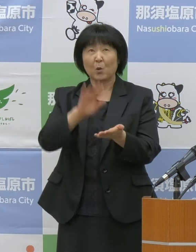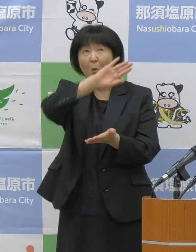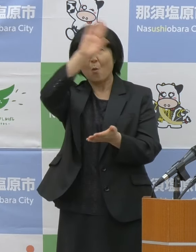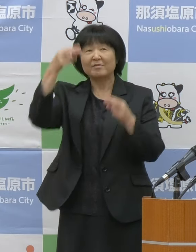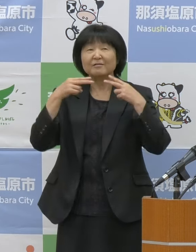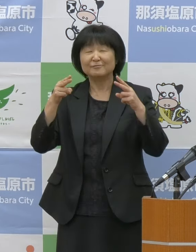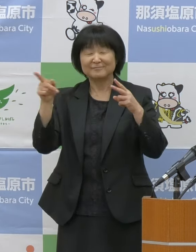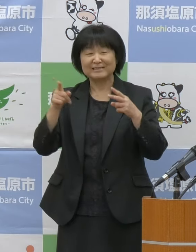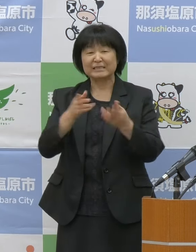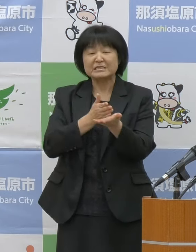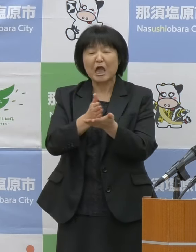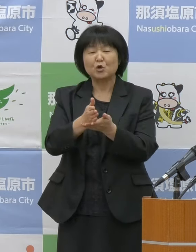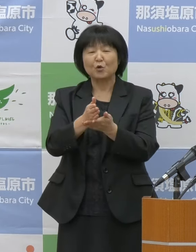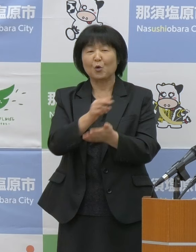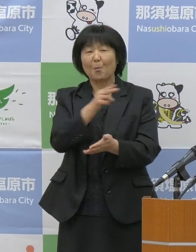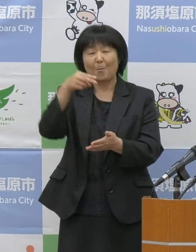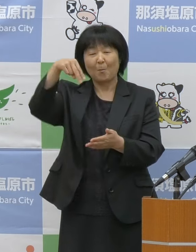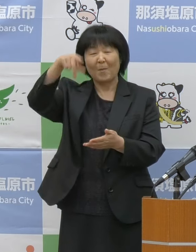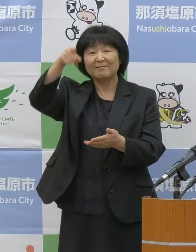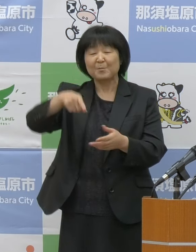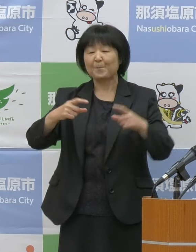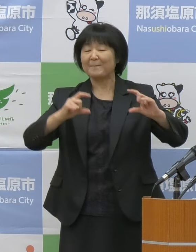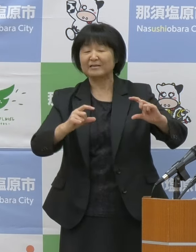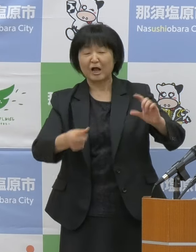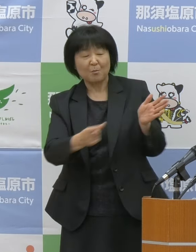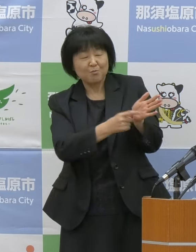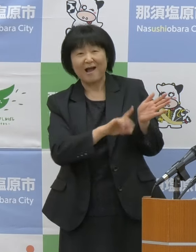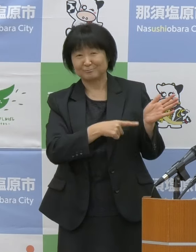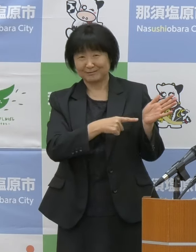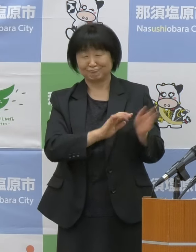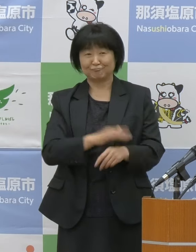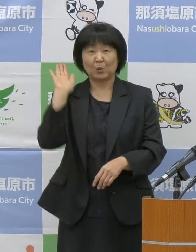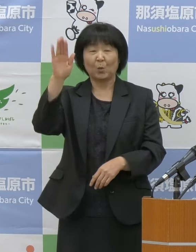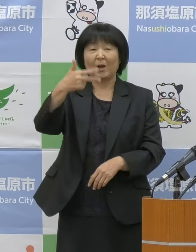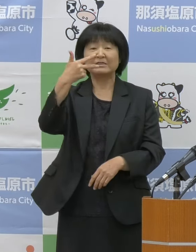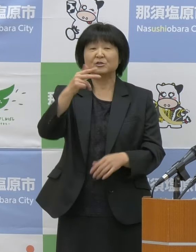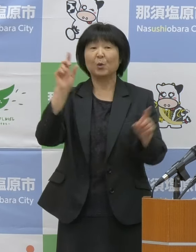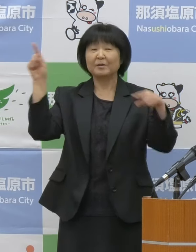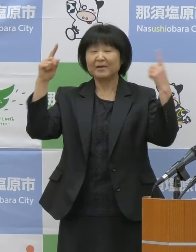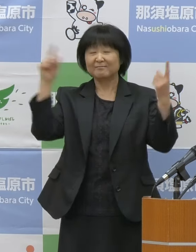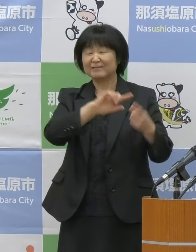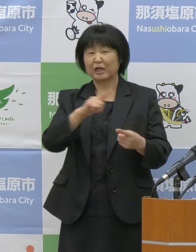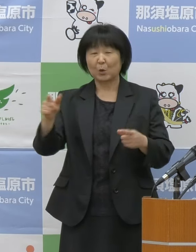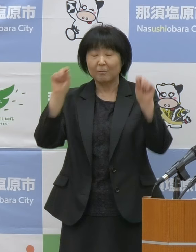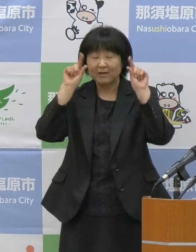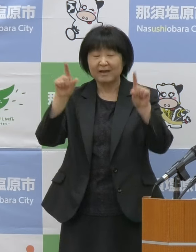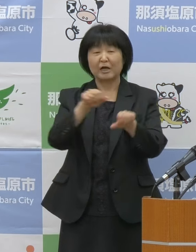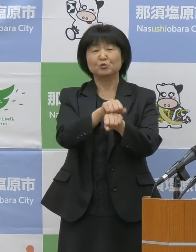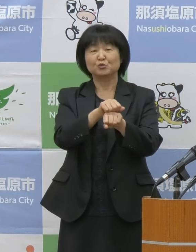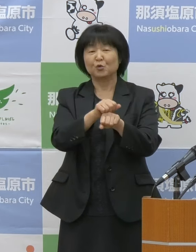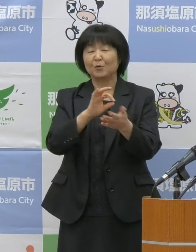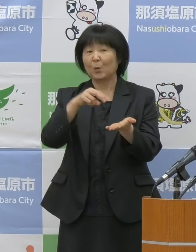専用バナーを掲載します。今後は市のイベントなどでの啓発ツールとして活用